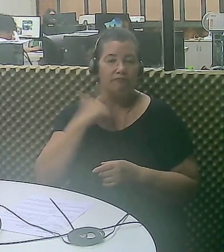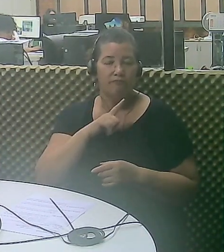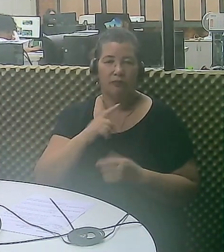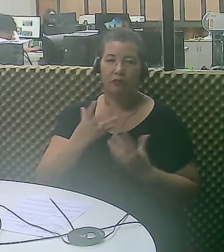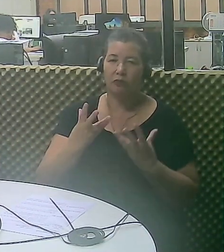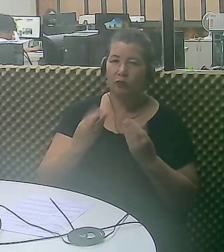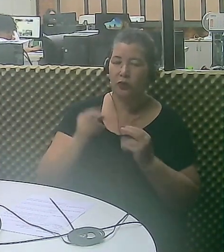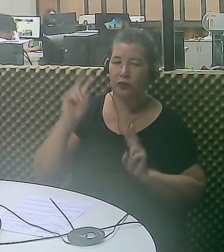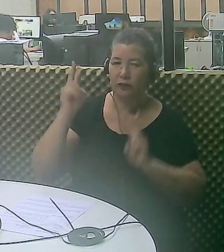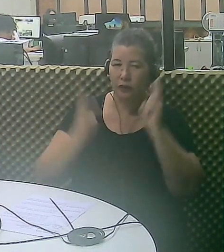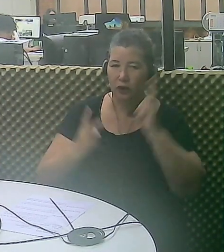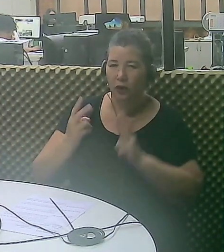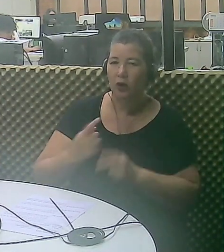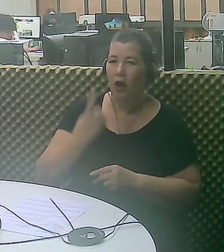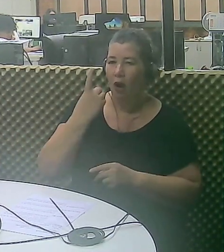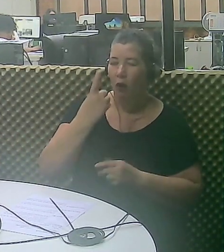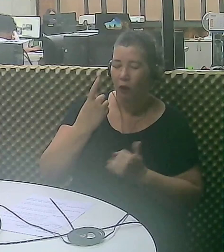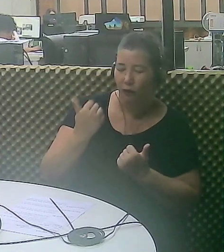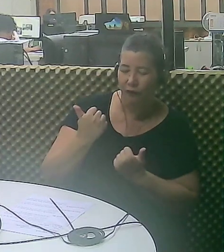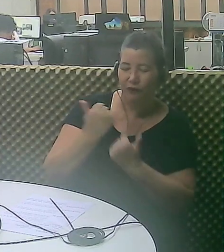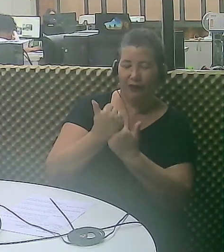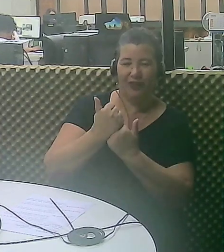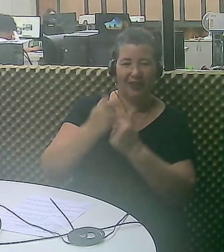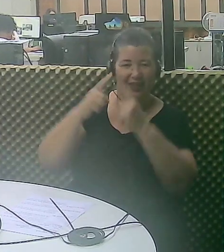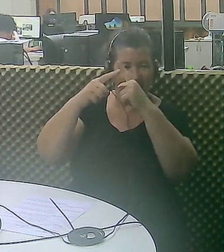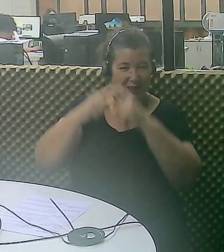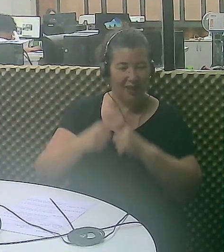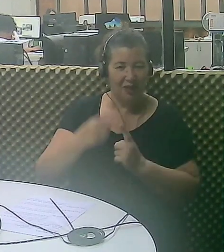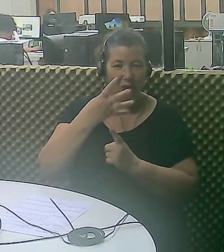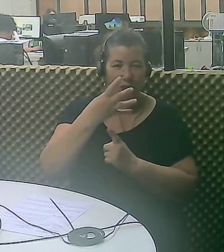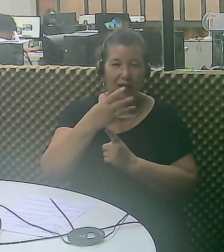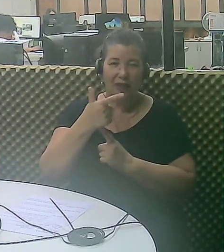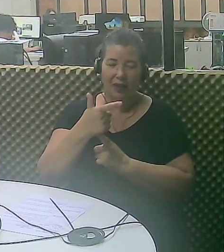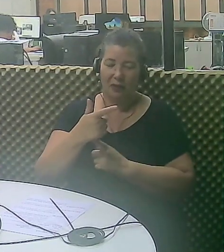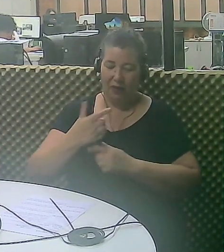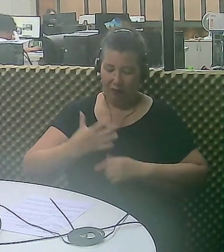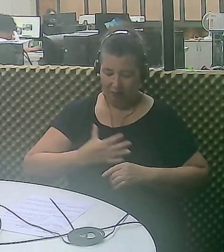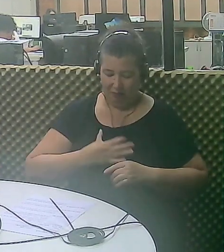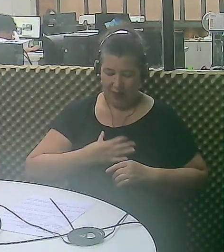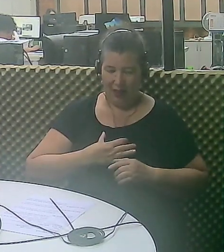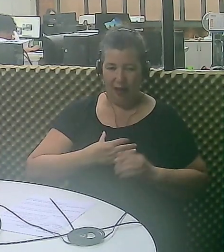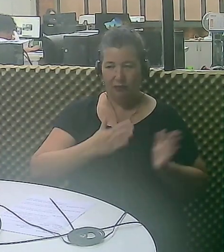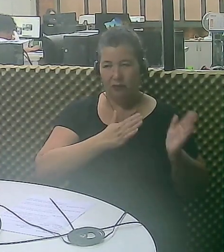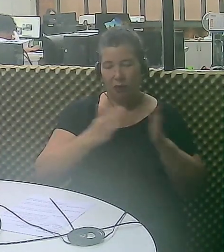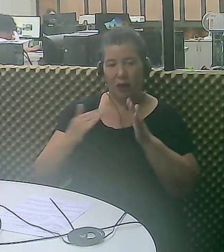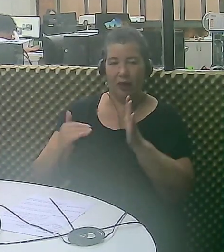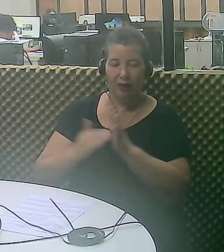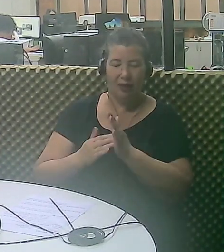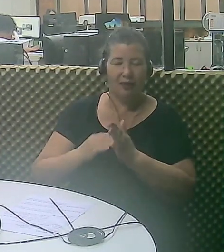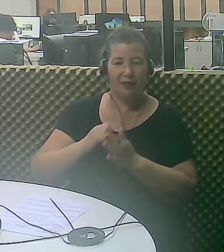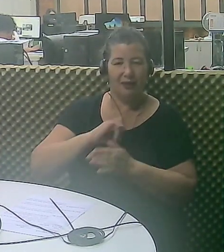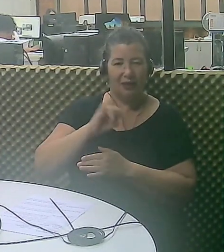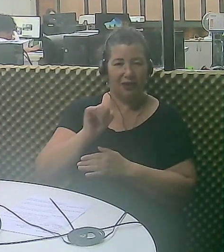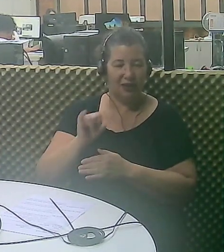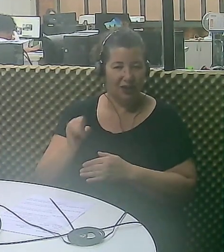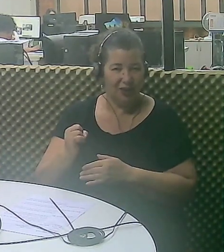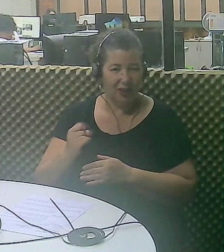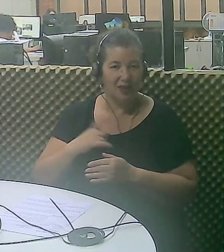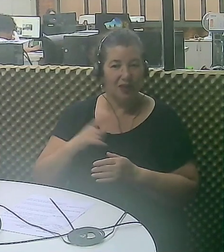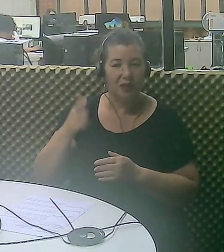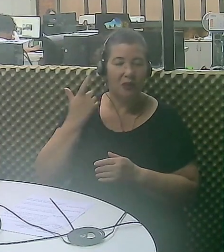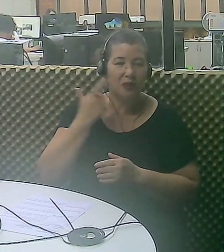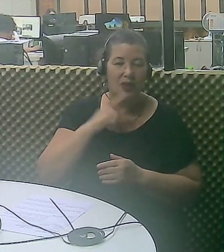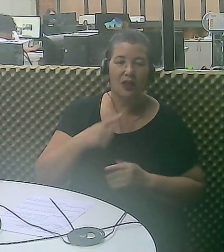e 42 medalhas desde janeiro. No mês passado, por exemplo, a equipe conquistou o título do Campeonato Brasileiro